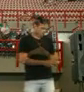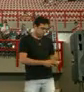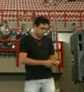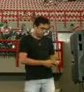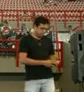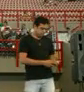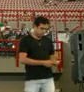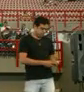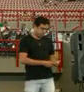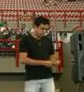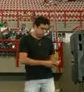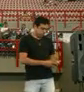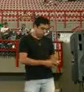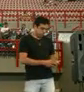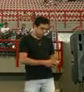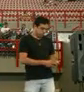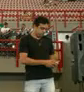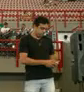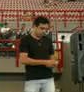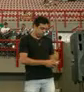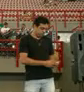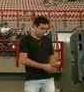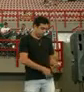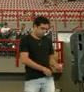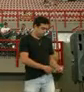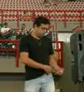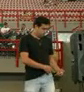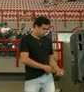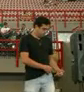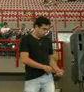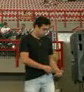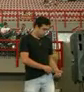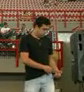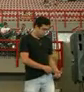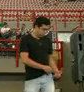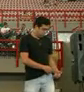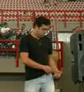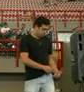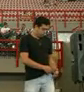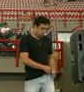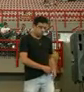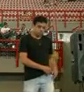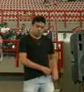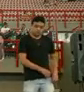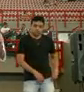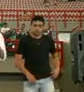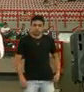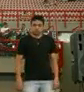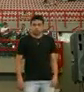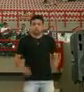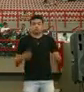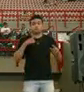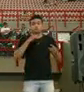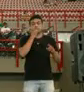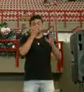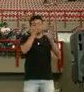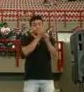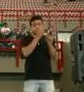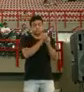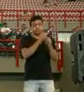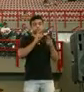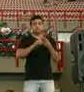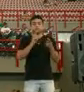83. Ok? Já estão em todos os telões aí. Pessoal, olha, numa aula de cálculos químicos, cálculo